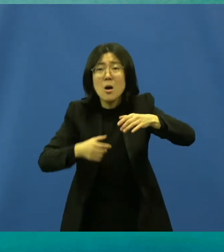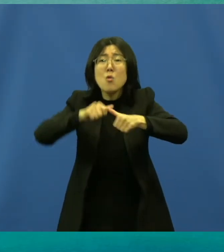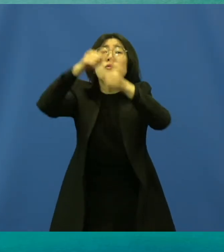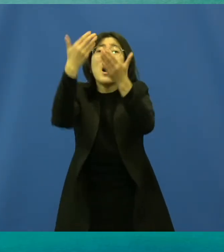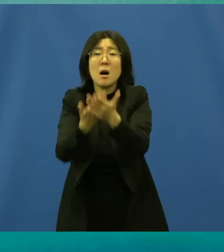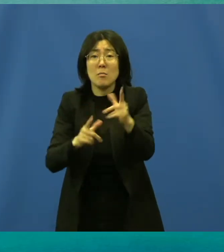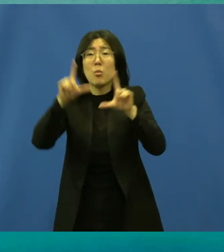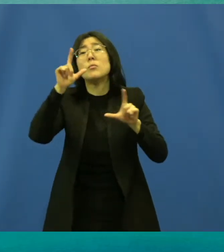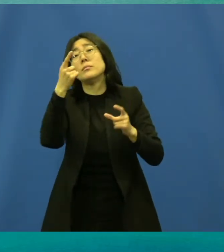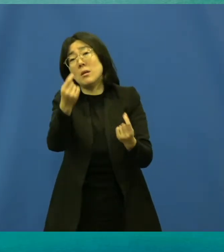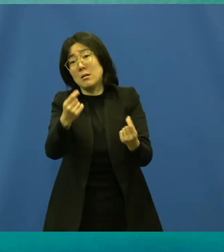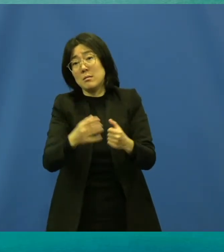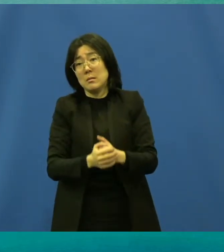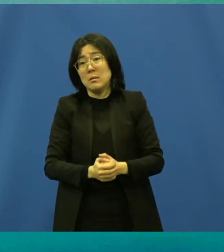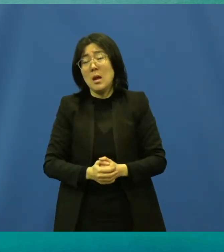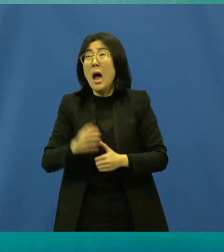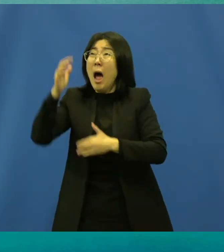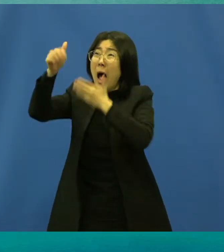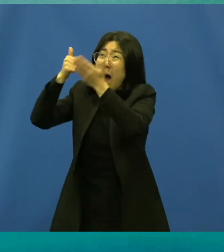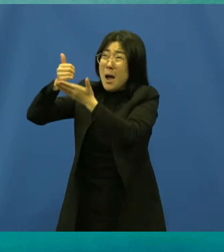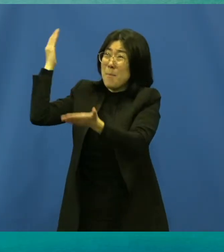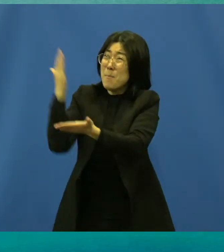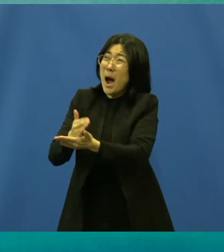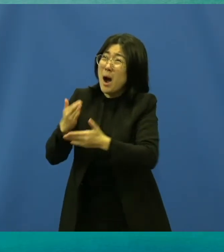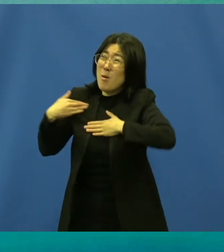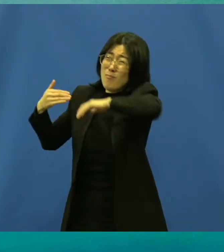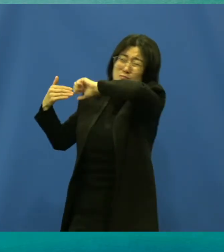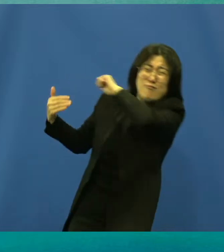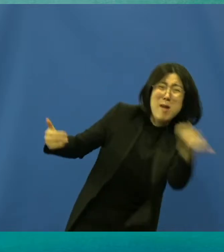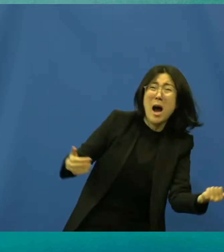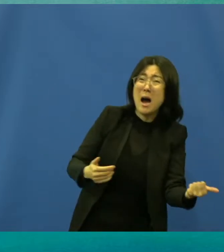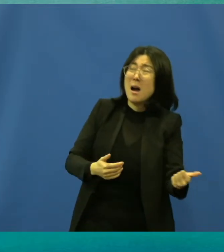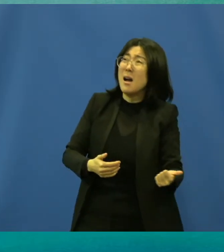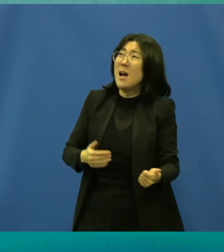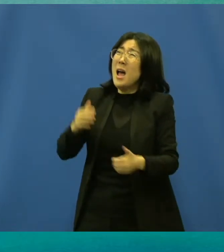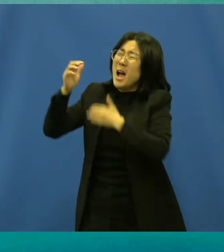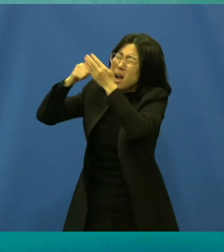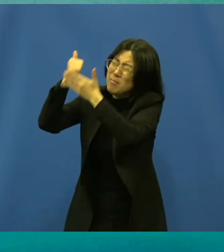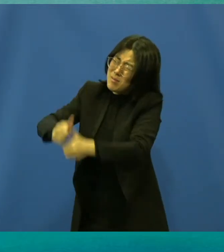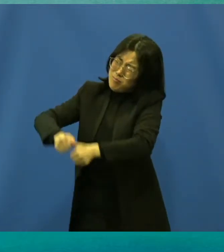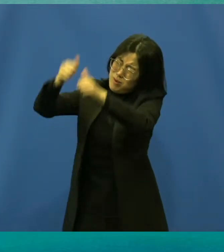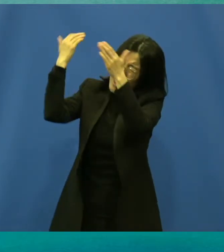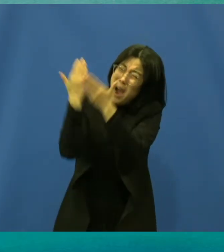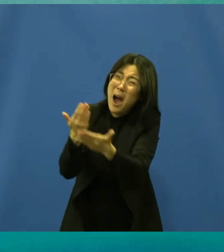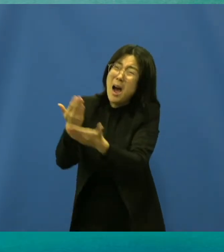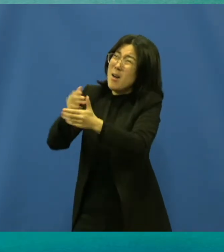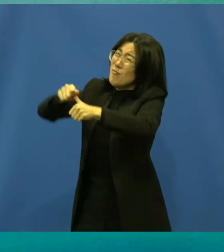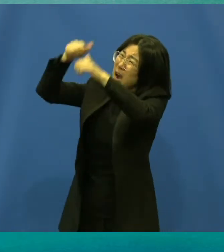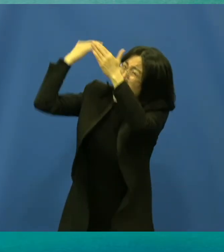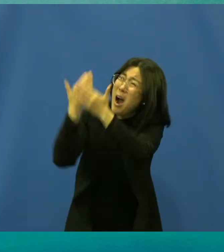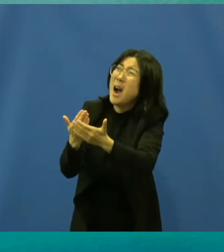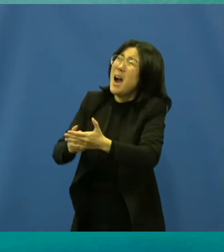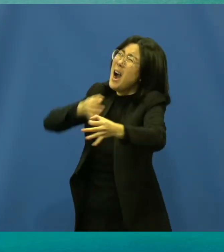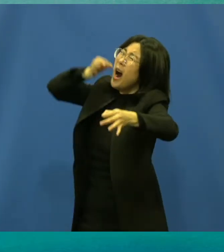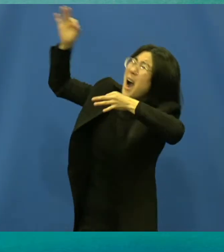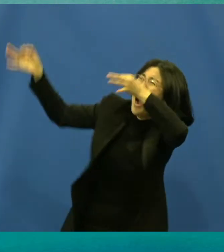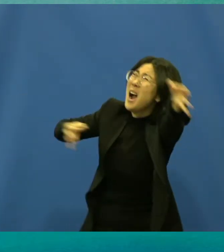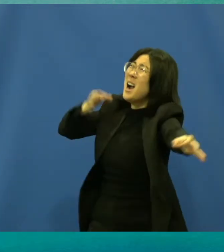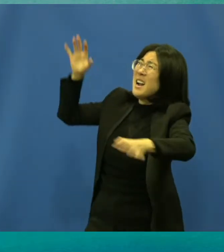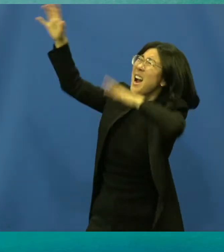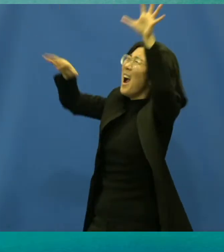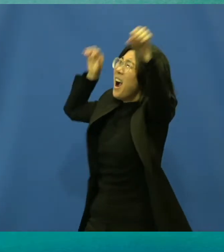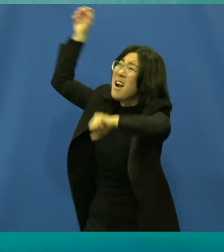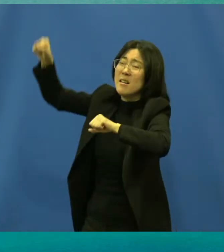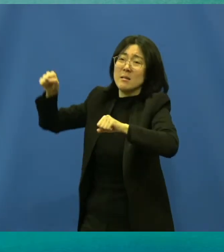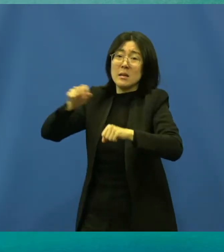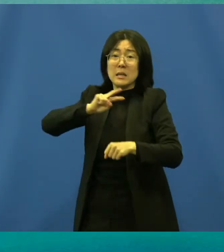그때는 뭐예요, 여러분? 하나님 없으면 난 지금 이제 끝입니다. 죽습니다. 그야말로 죽을 일과 마주치는 거예요. 그때